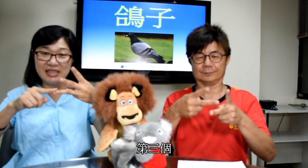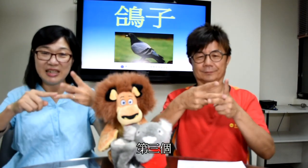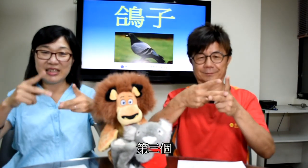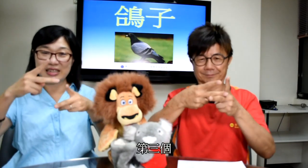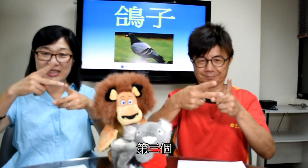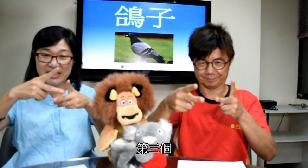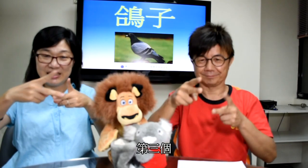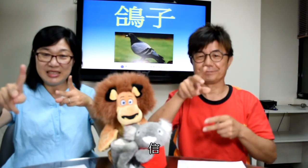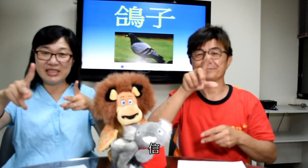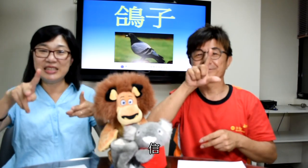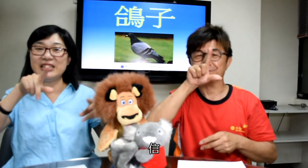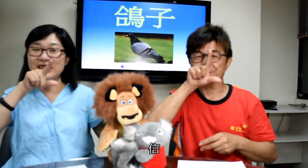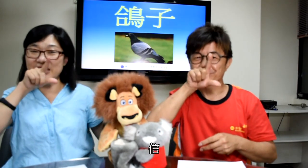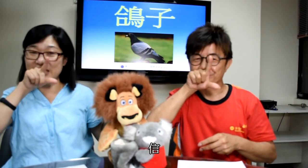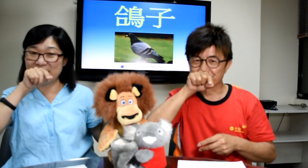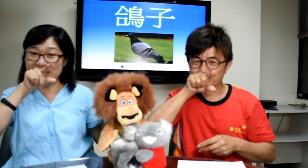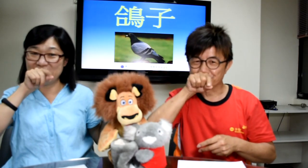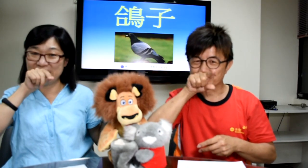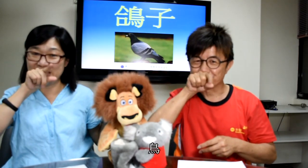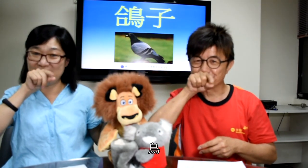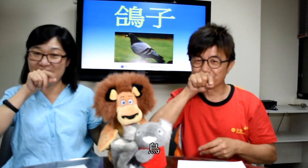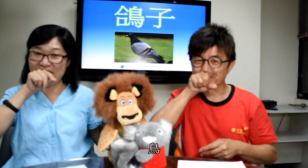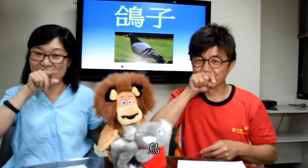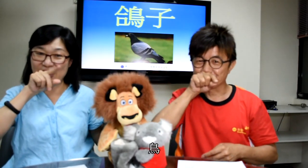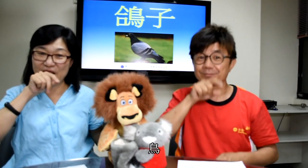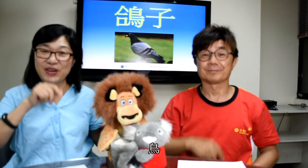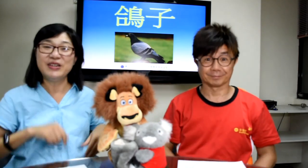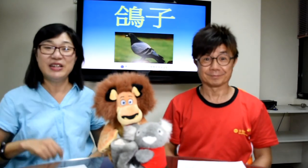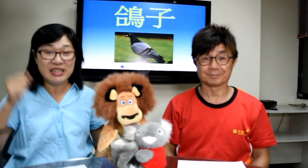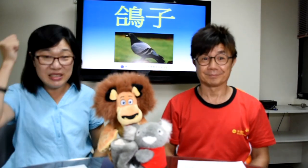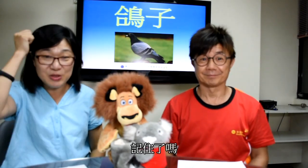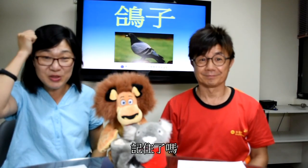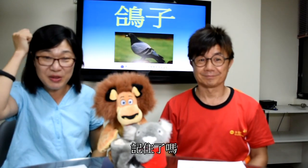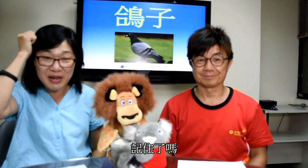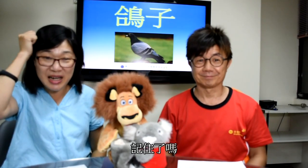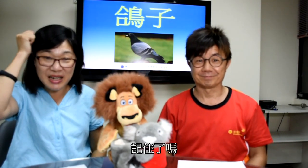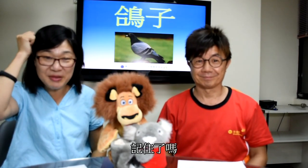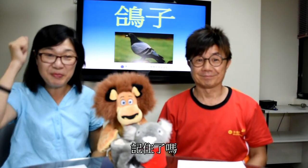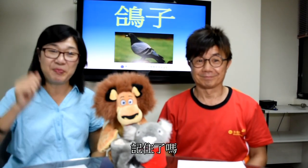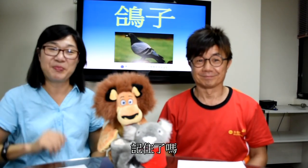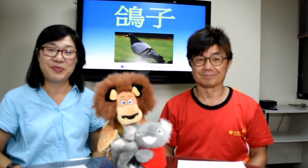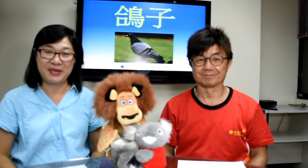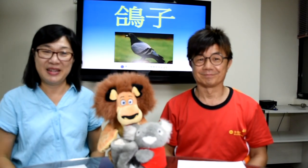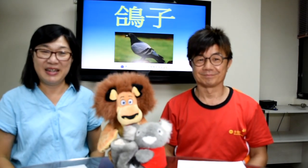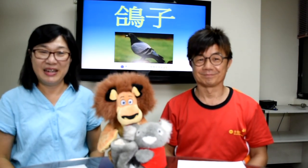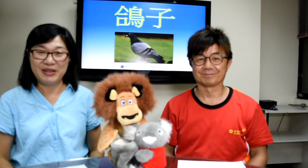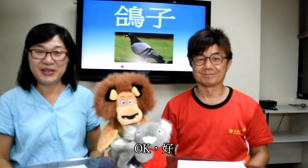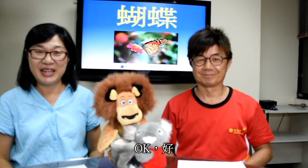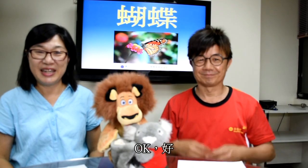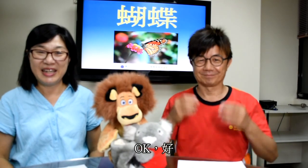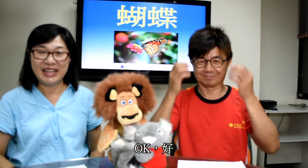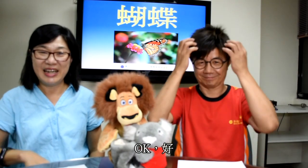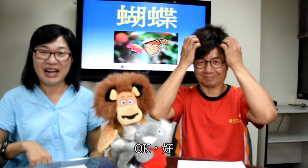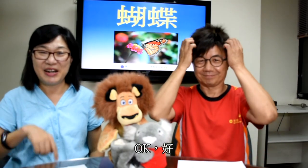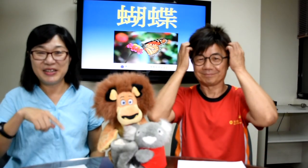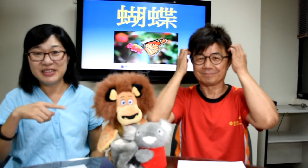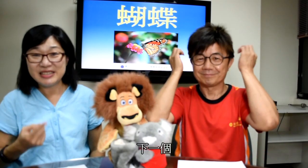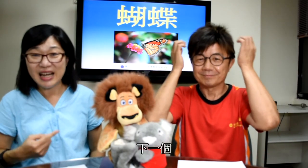个，信鸟，记住了吗 ？OK， 好，下一